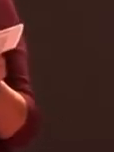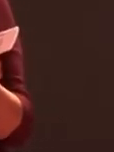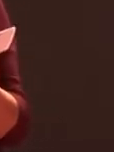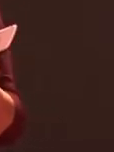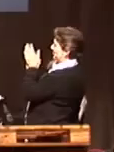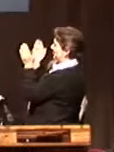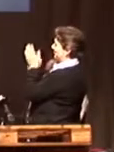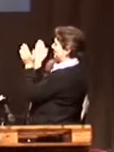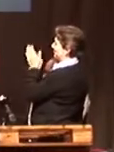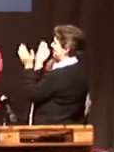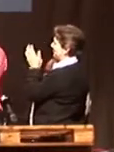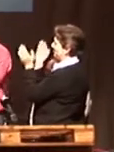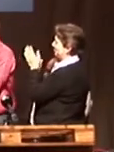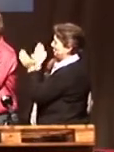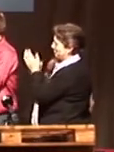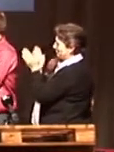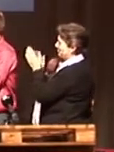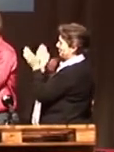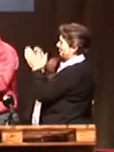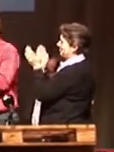sola legislatura.